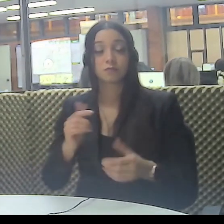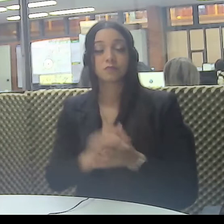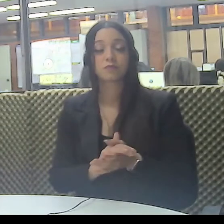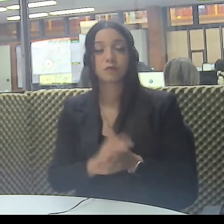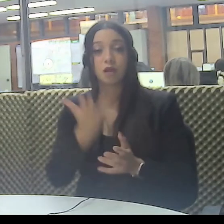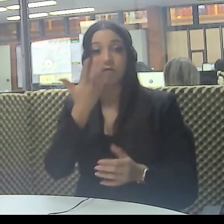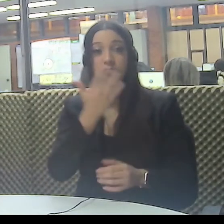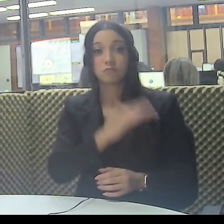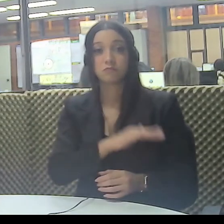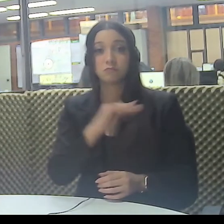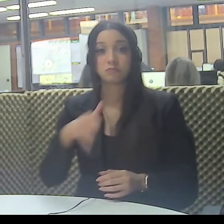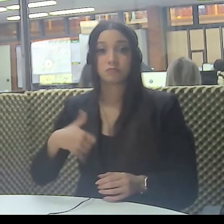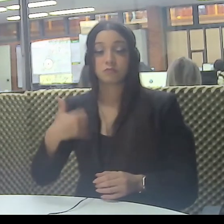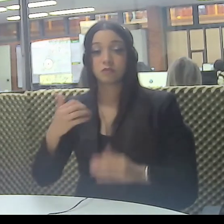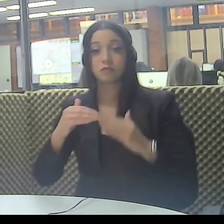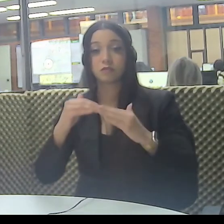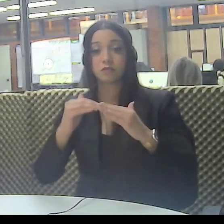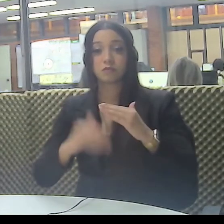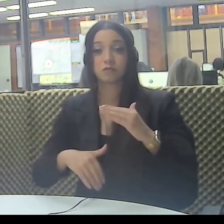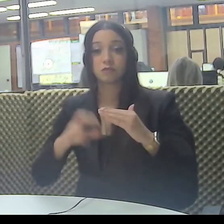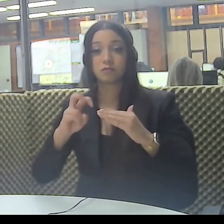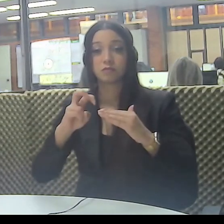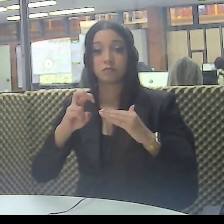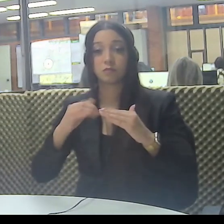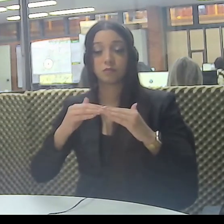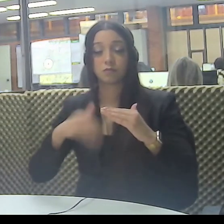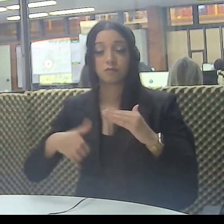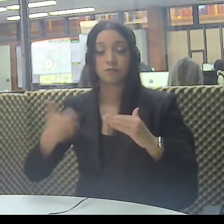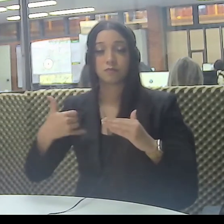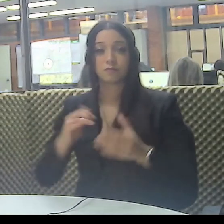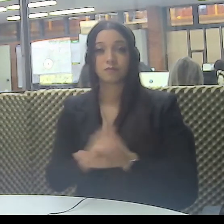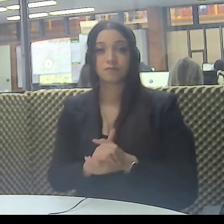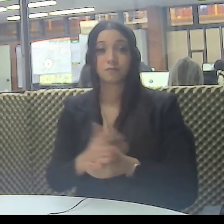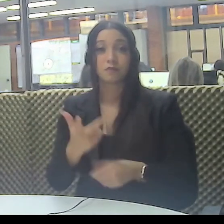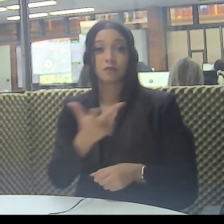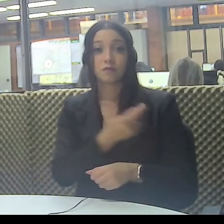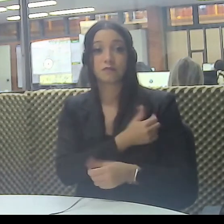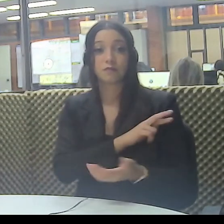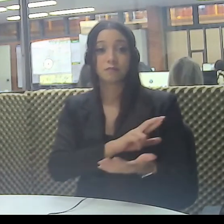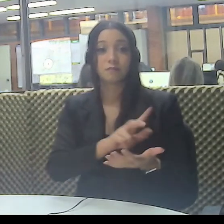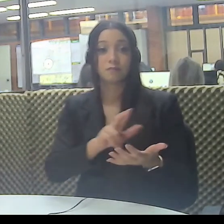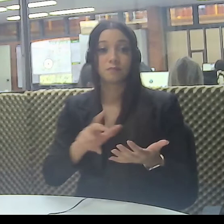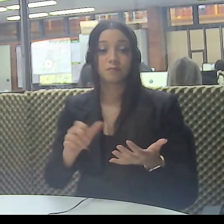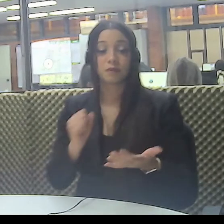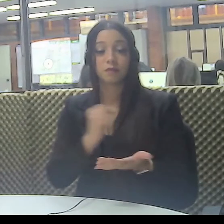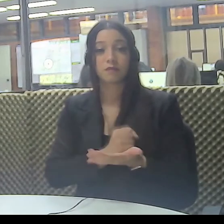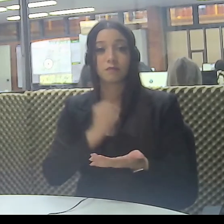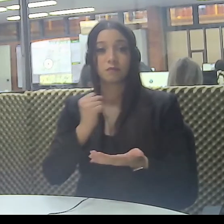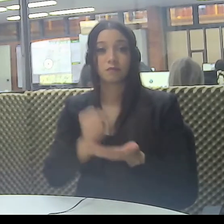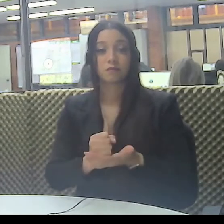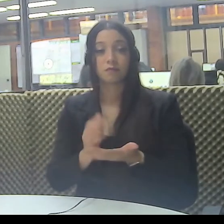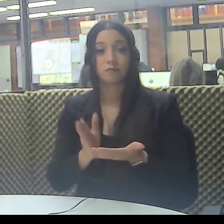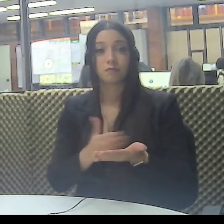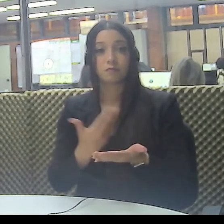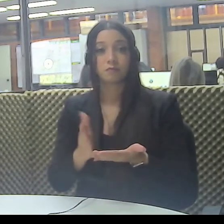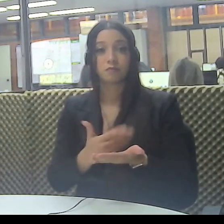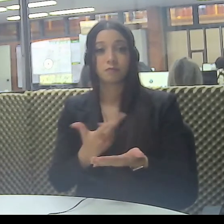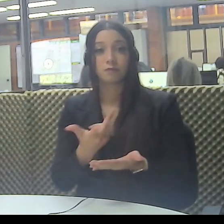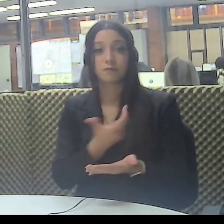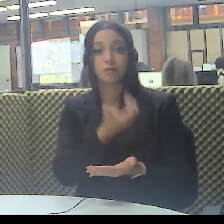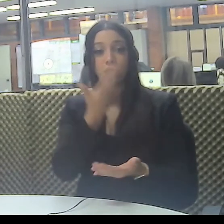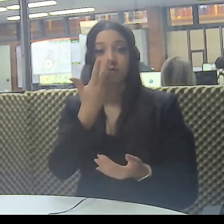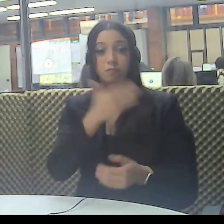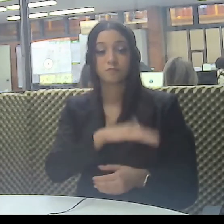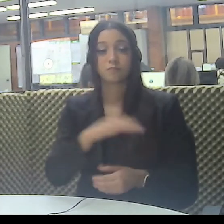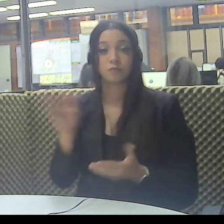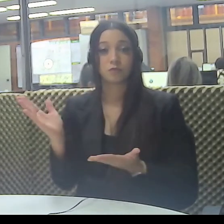as crianças com menos de 5 anos de idade. Já a campanha de multivacinação é para atualizar as cadernetas de vacinação de crianças